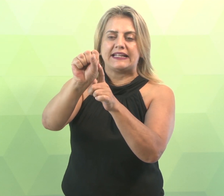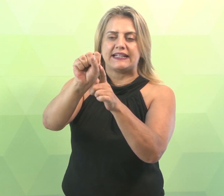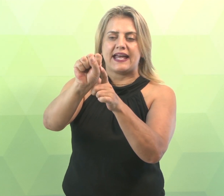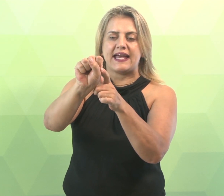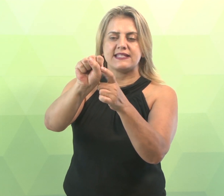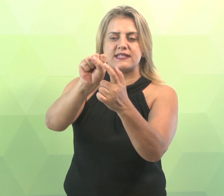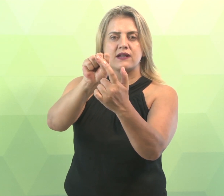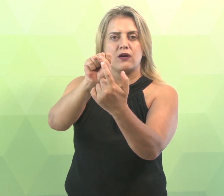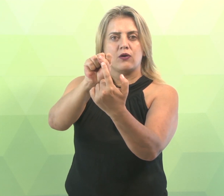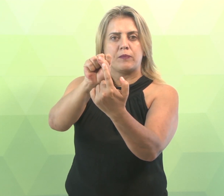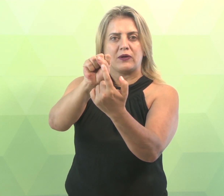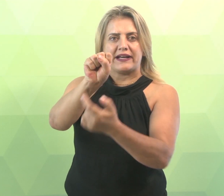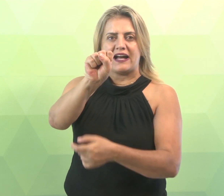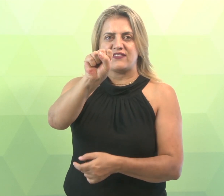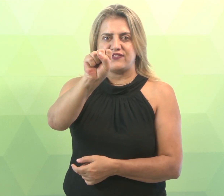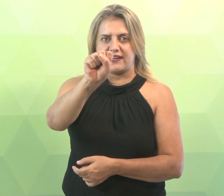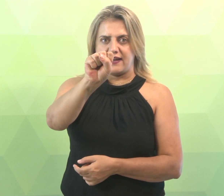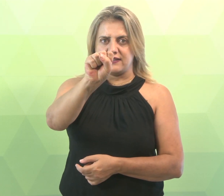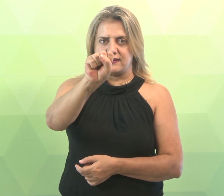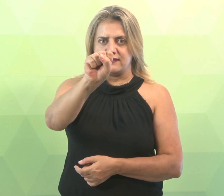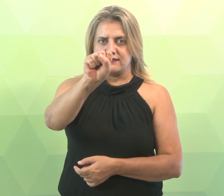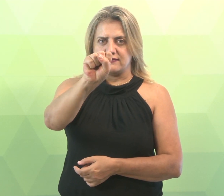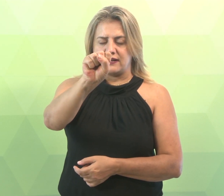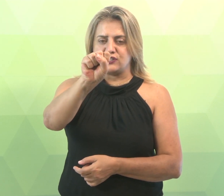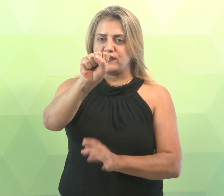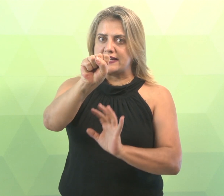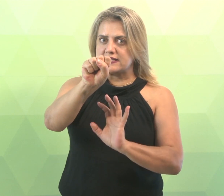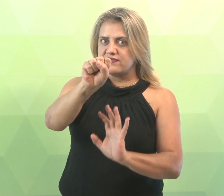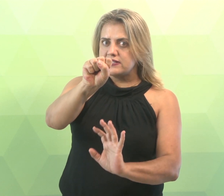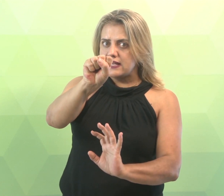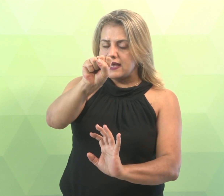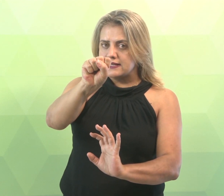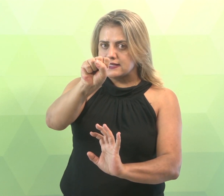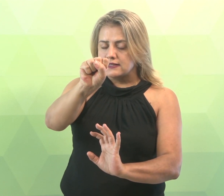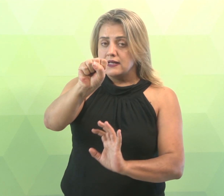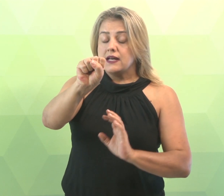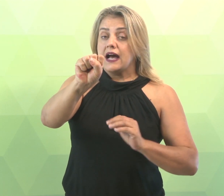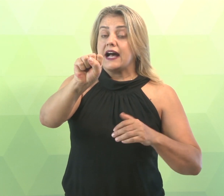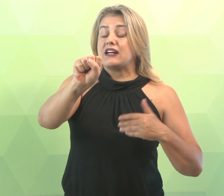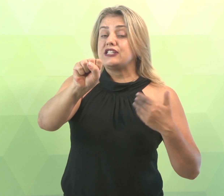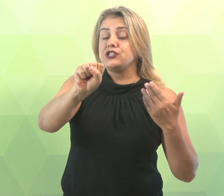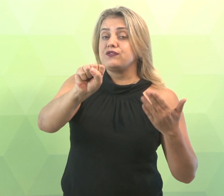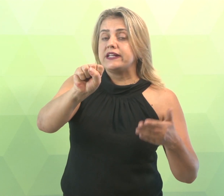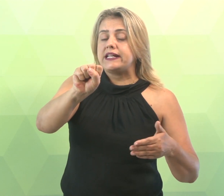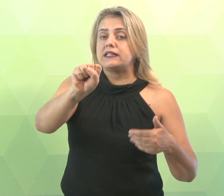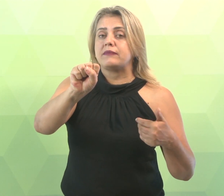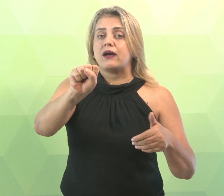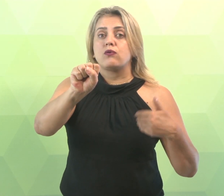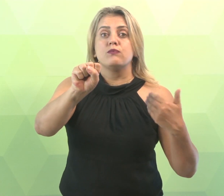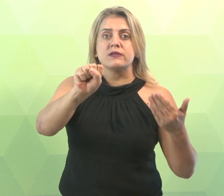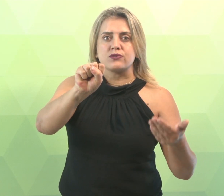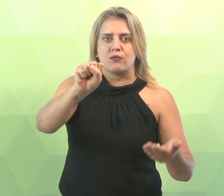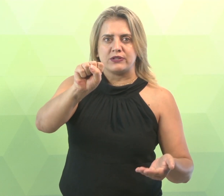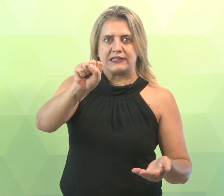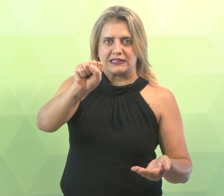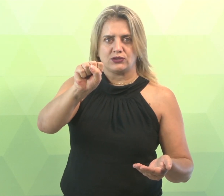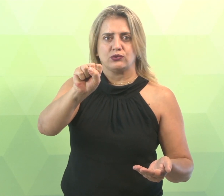letra S, o polegar vai ficar aqui. A diferença vai ser essa. A gente vai ter também algumas comunidades